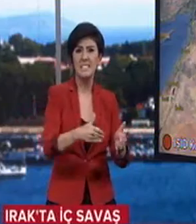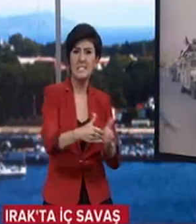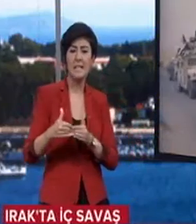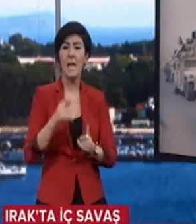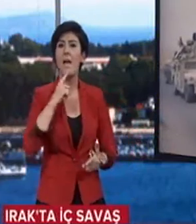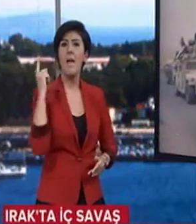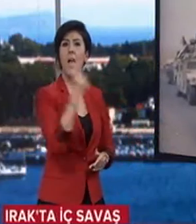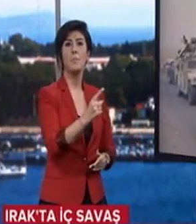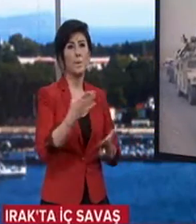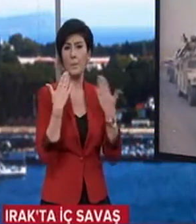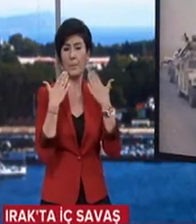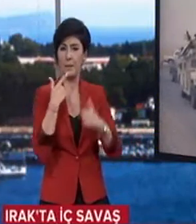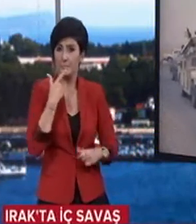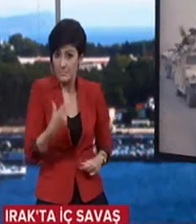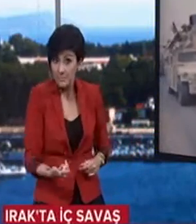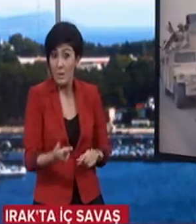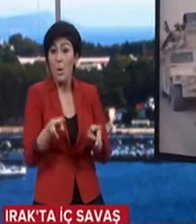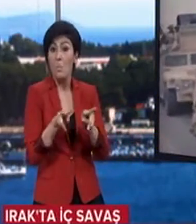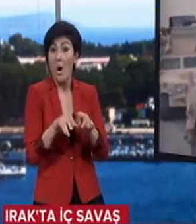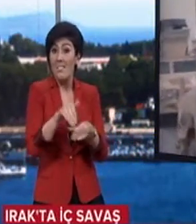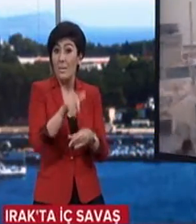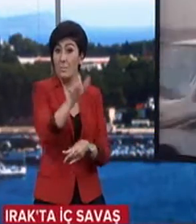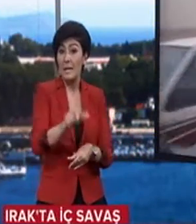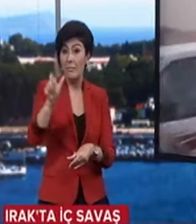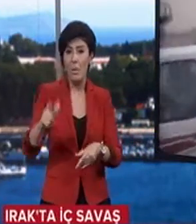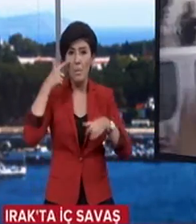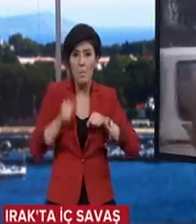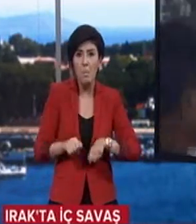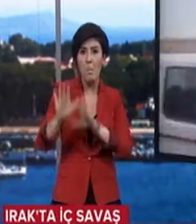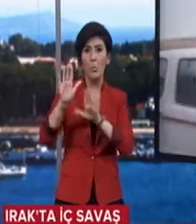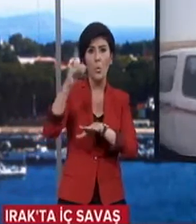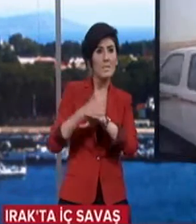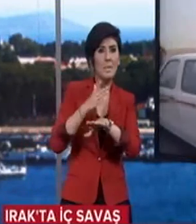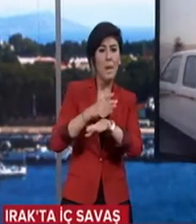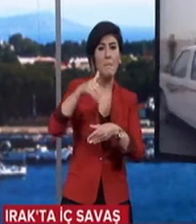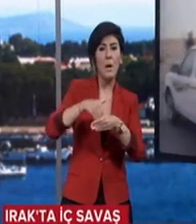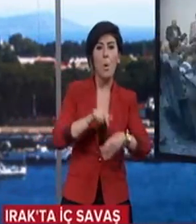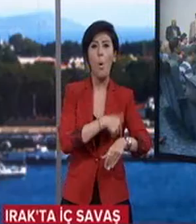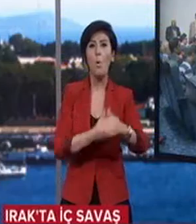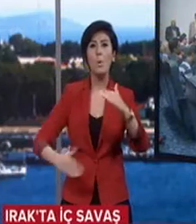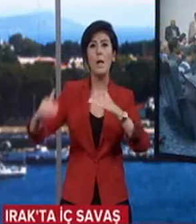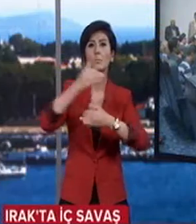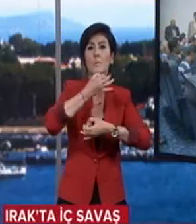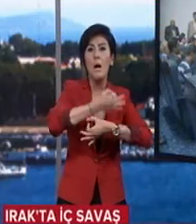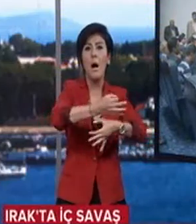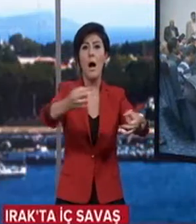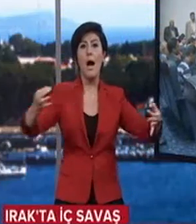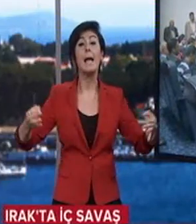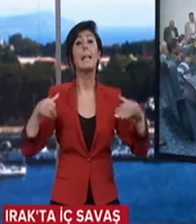emri vermedik" açıklaması yaparken muhalif milletvekillerinin boykotu nedeniyle parlamento olağanüstü hal dahi